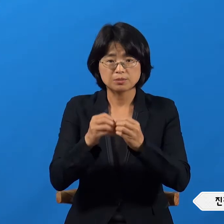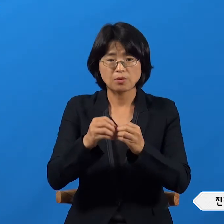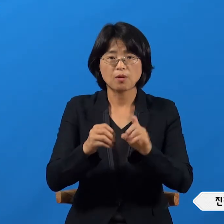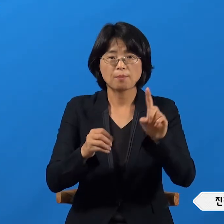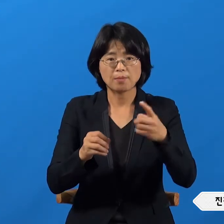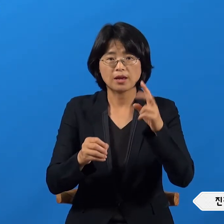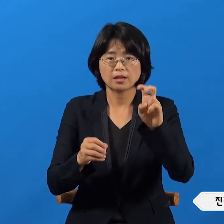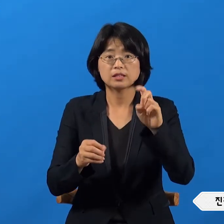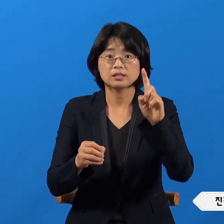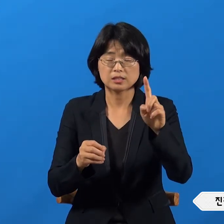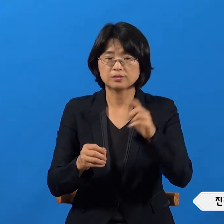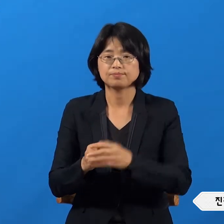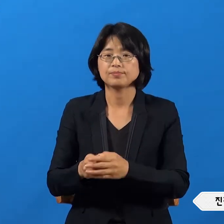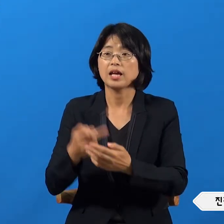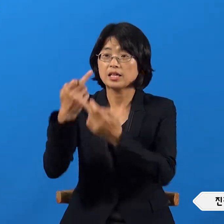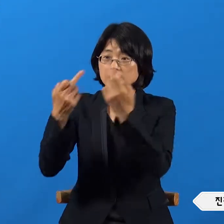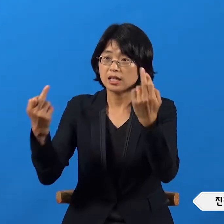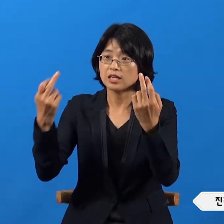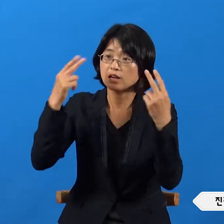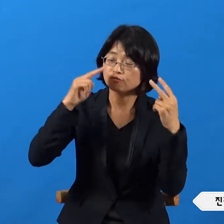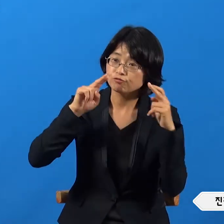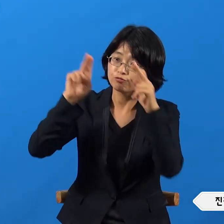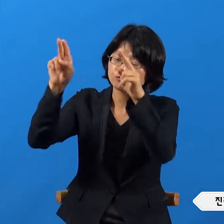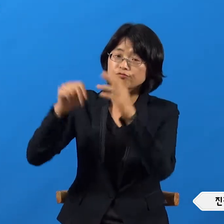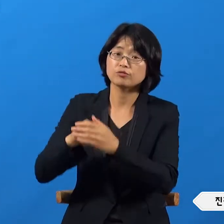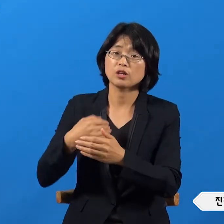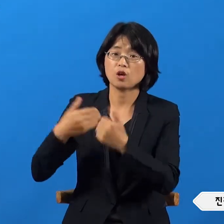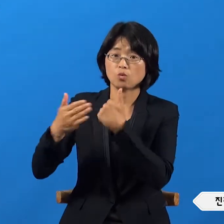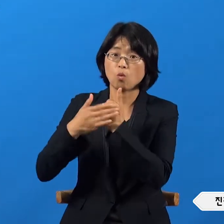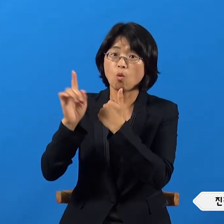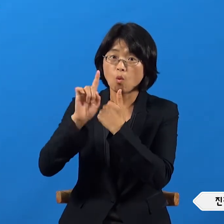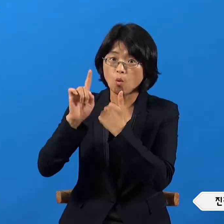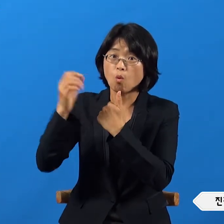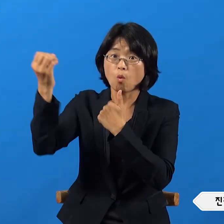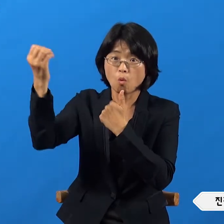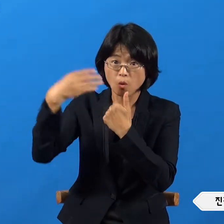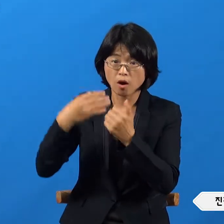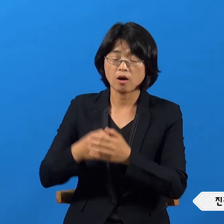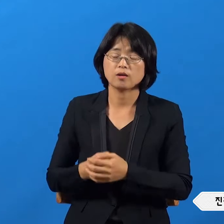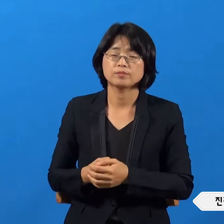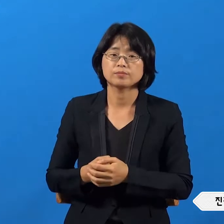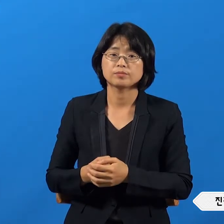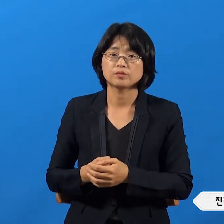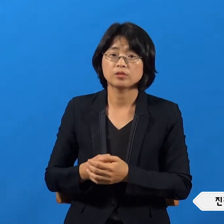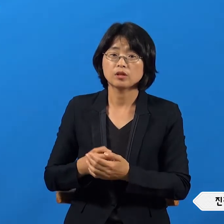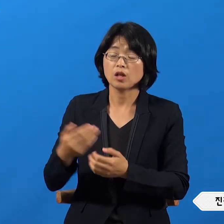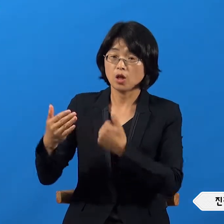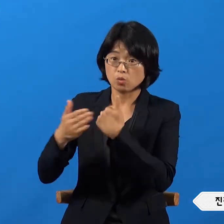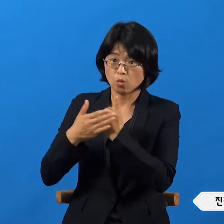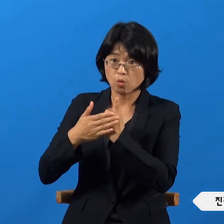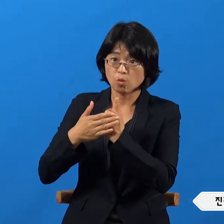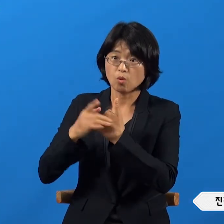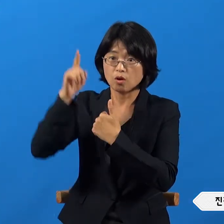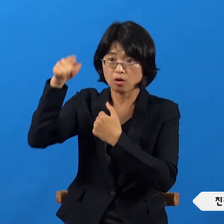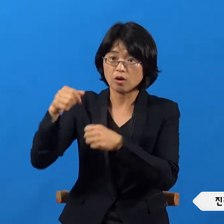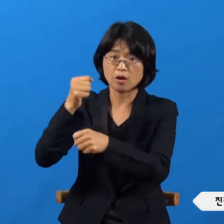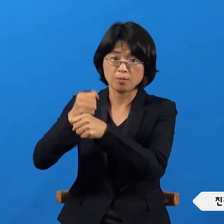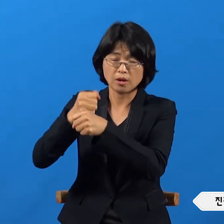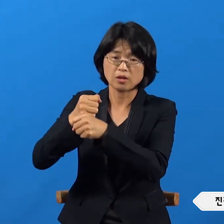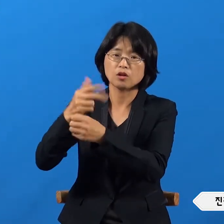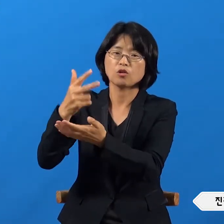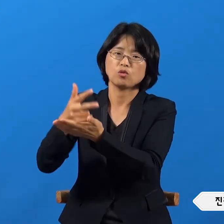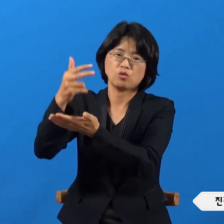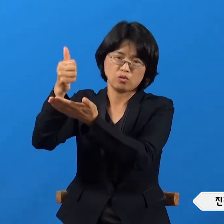나의 도움이 어디서 올꼬? 나의 도움이 천지를 지으신 여호와에게서로다. 하나님이 나의